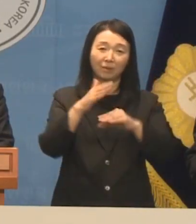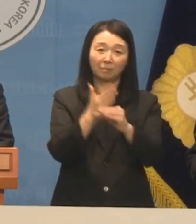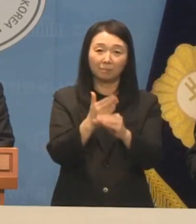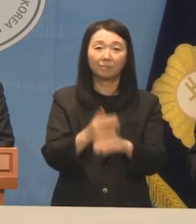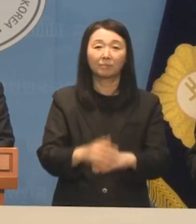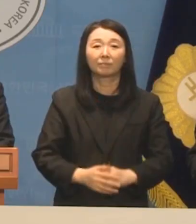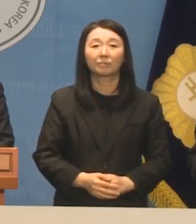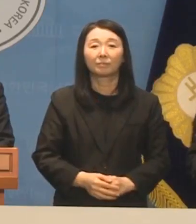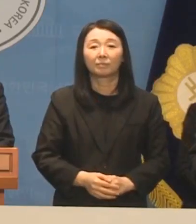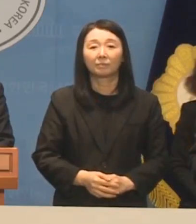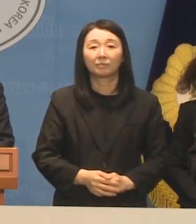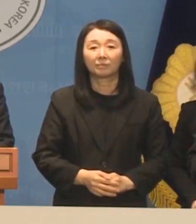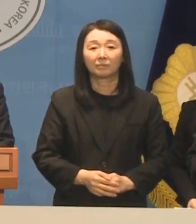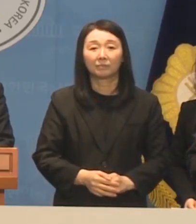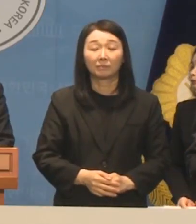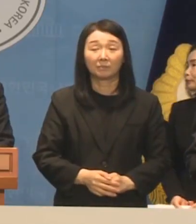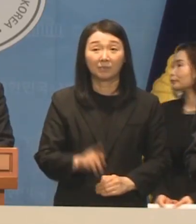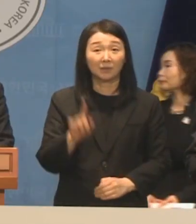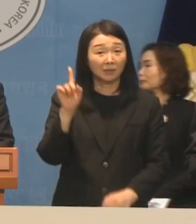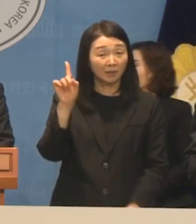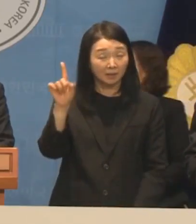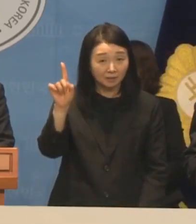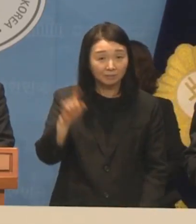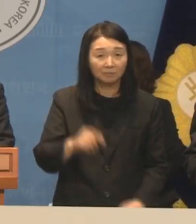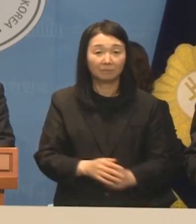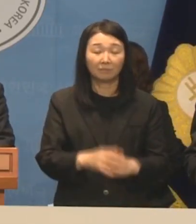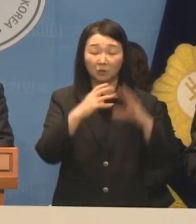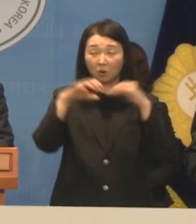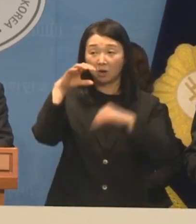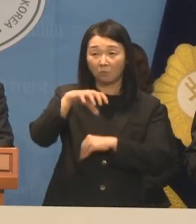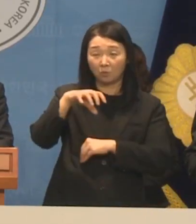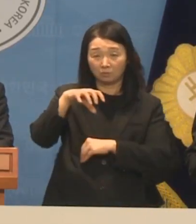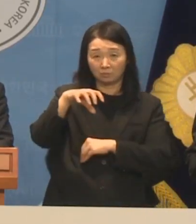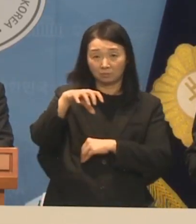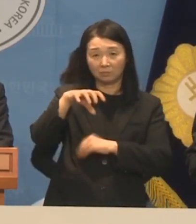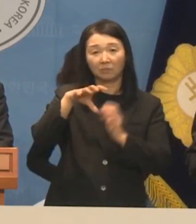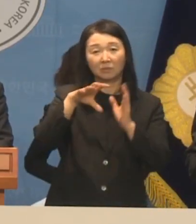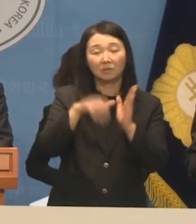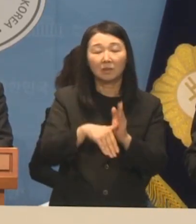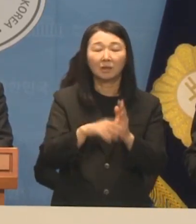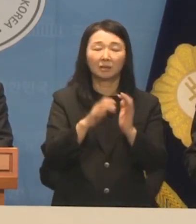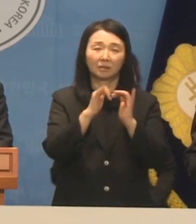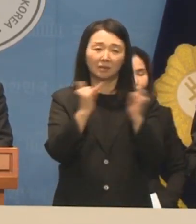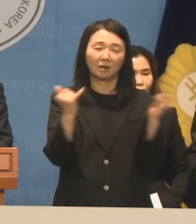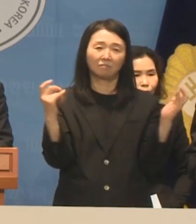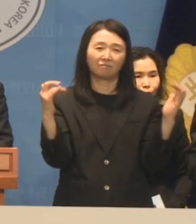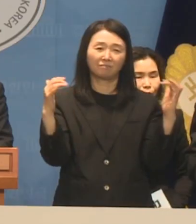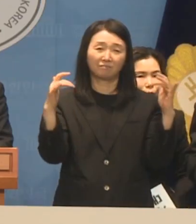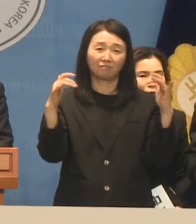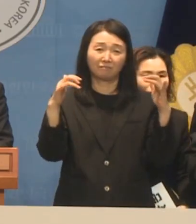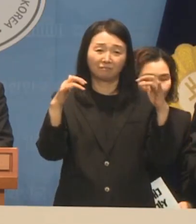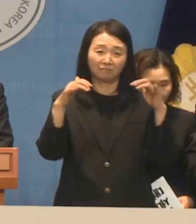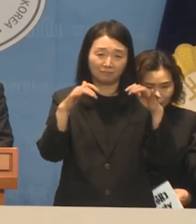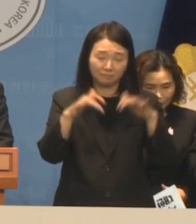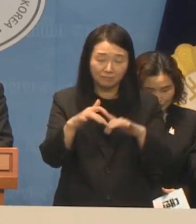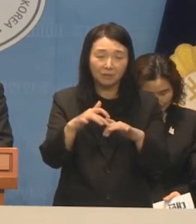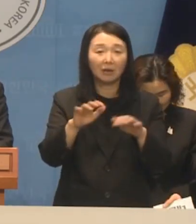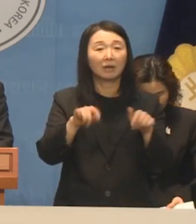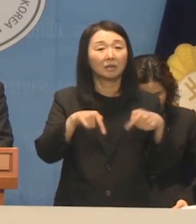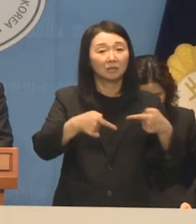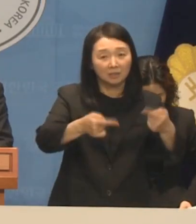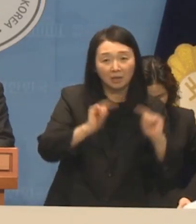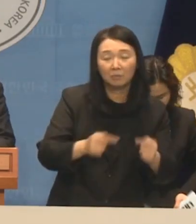같습니다. 내일이죠. 내일 우리 광화문 집회에 정말 많은 시민들이